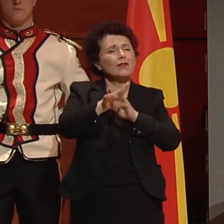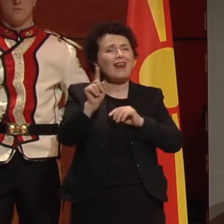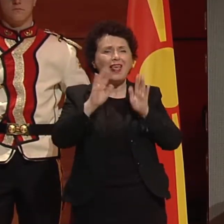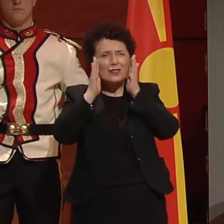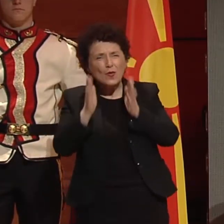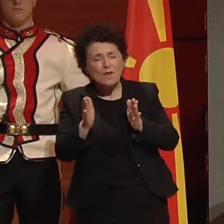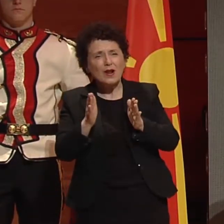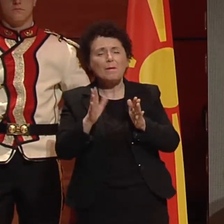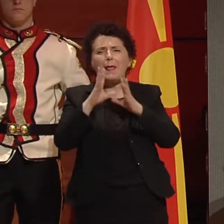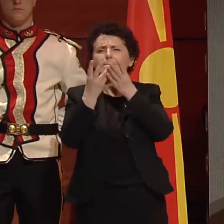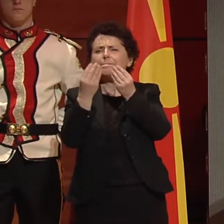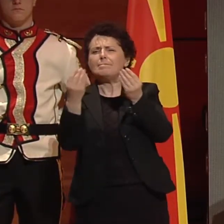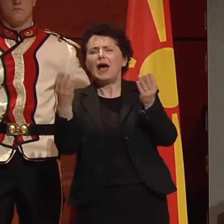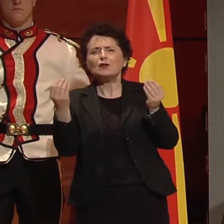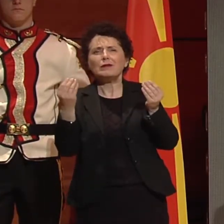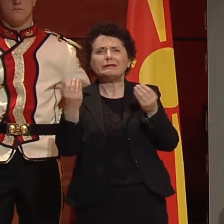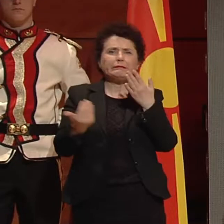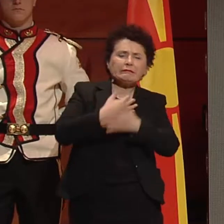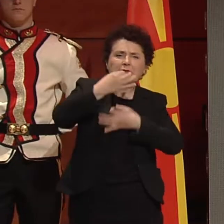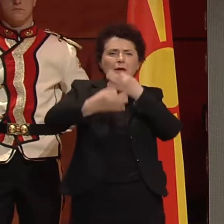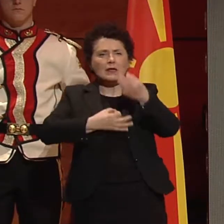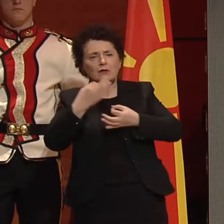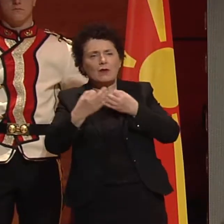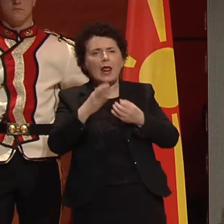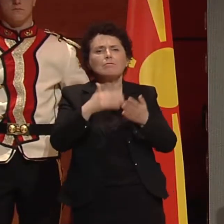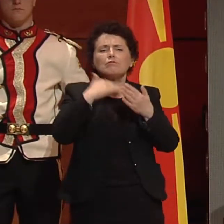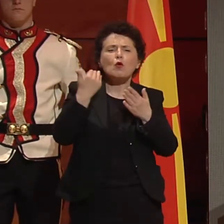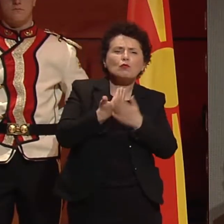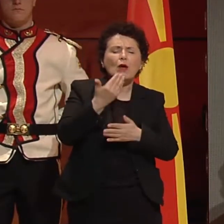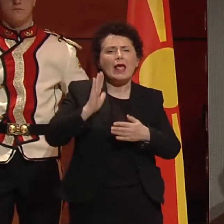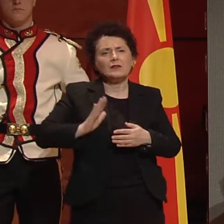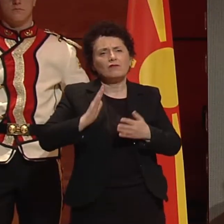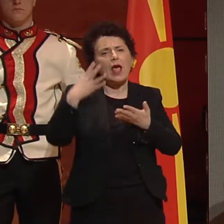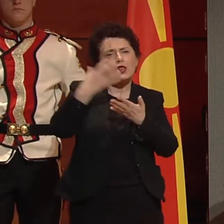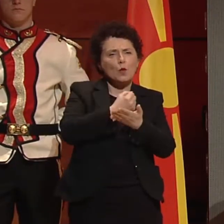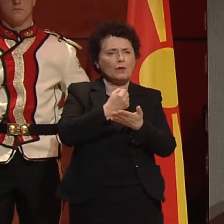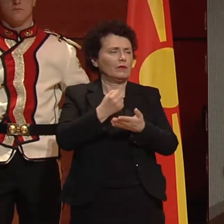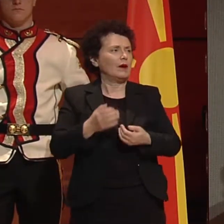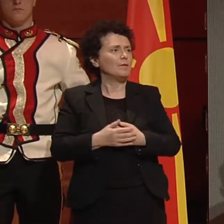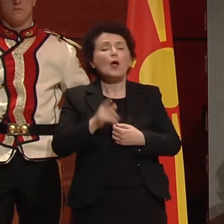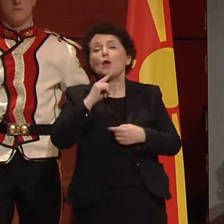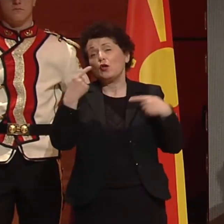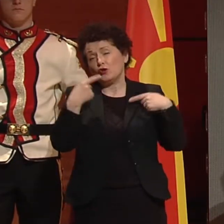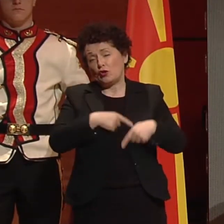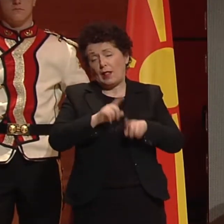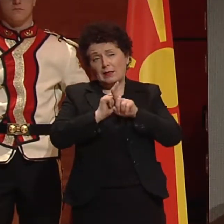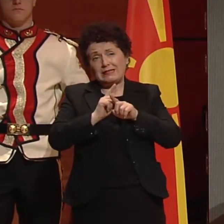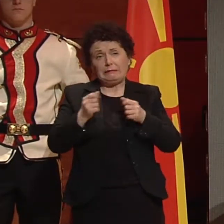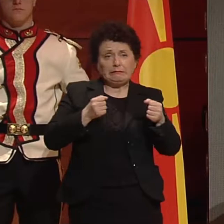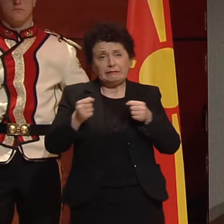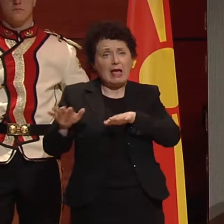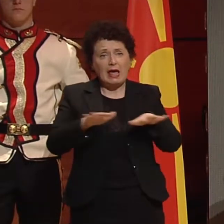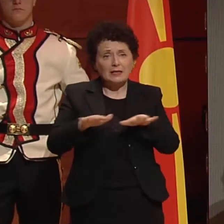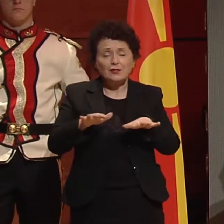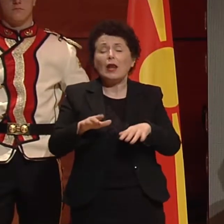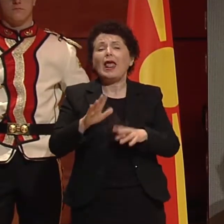недоверба и масовно преиспитување на повеќето клучни цивилизацијски придобивки, кои за жал се разнишани,